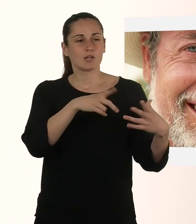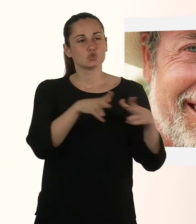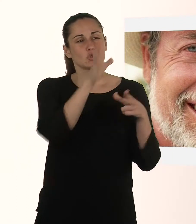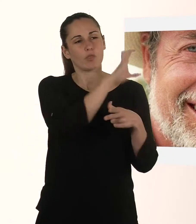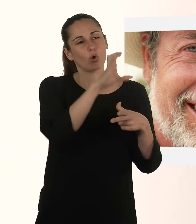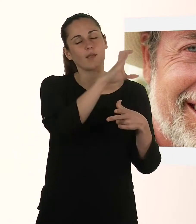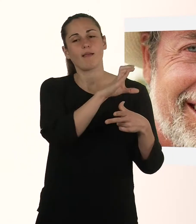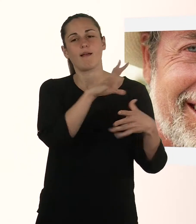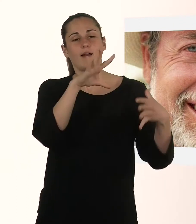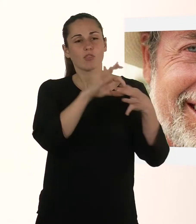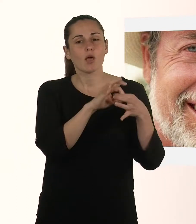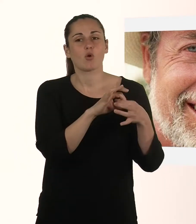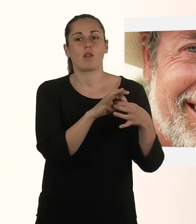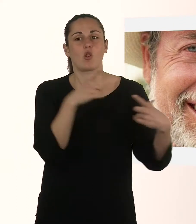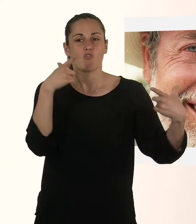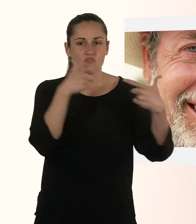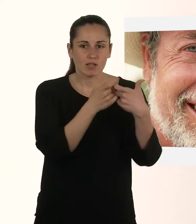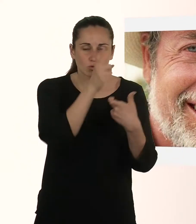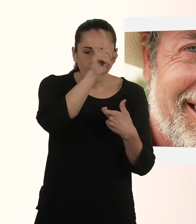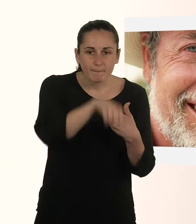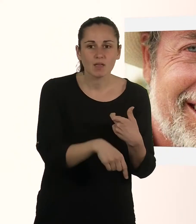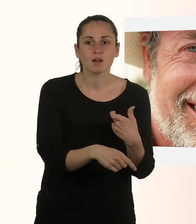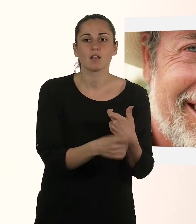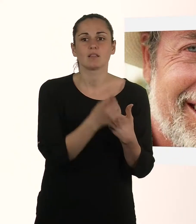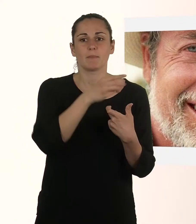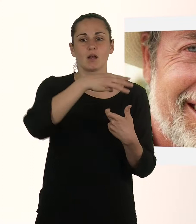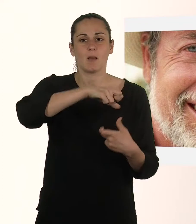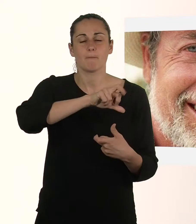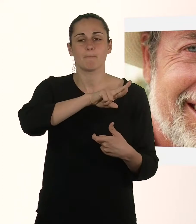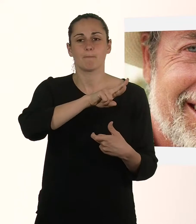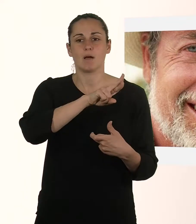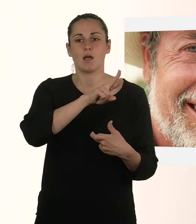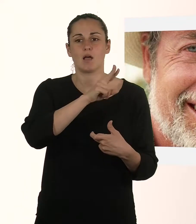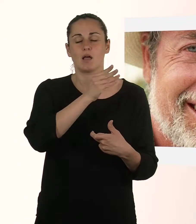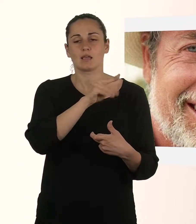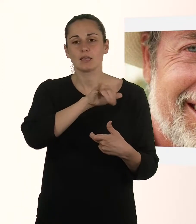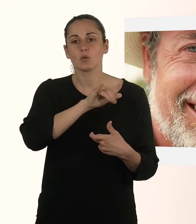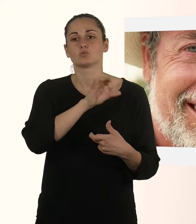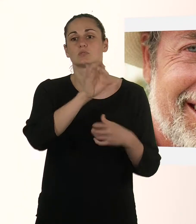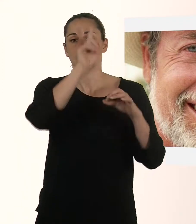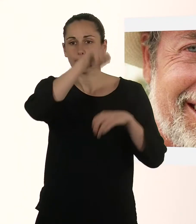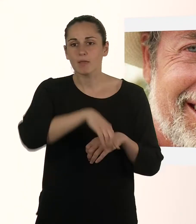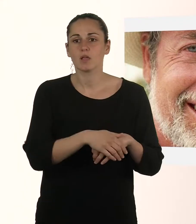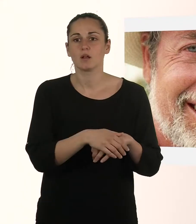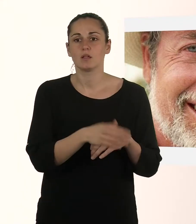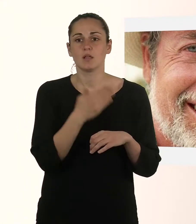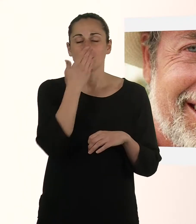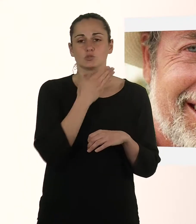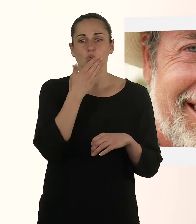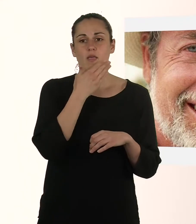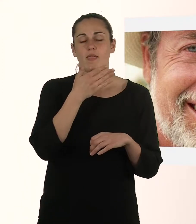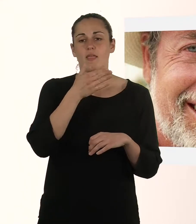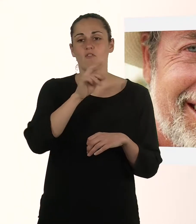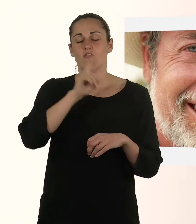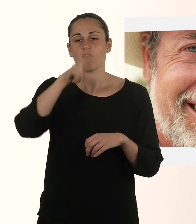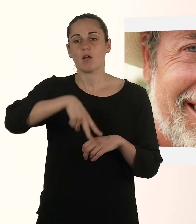incluso en algún momento cita a Mills, también en algún momento cita a Marcuse como uno de sus referentes, por lo tanto ahí la escuela de Frankfurt estaba,